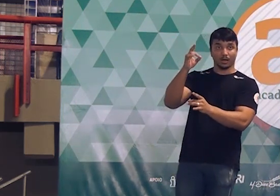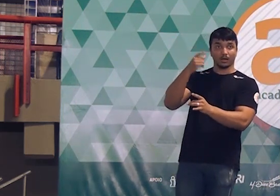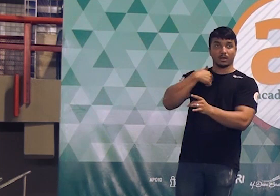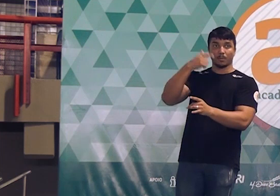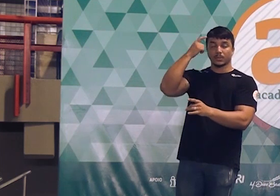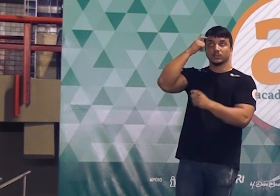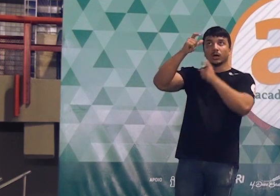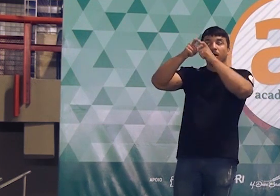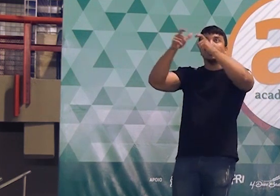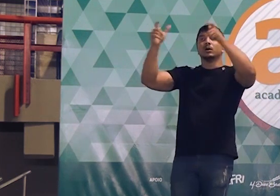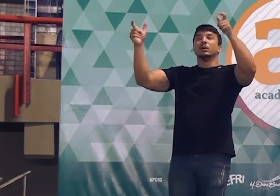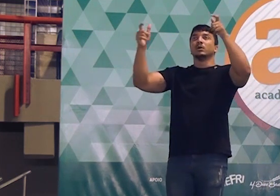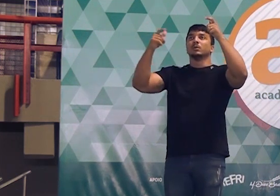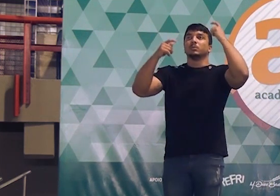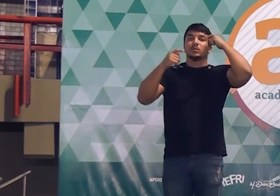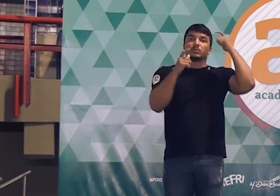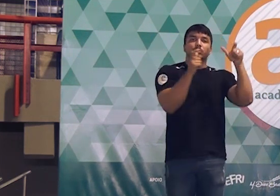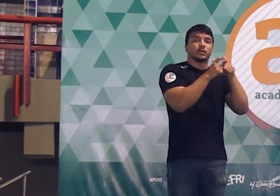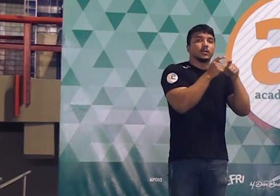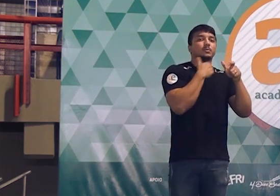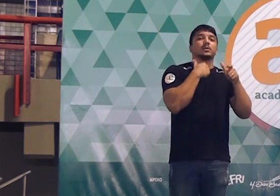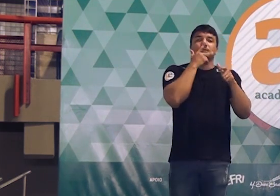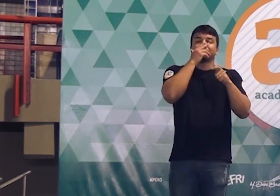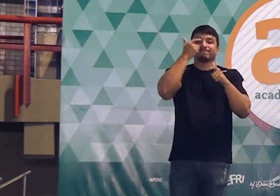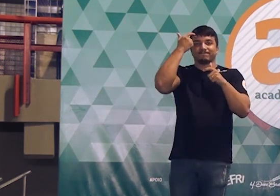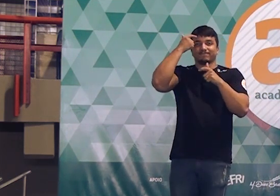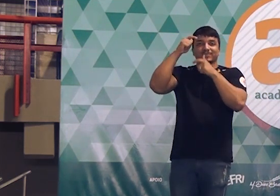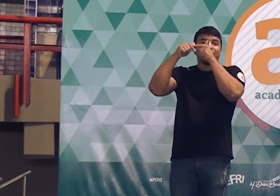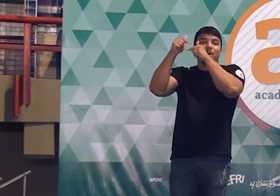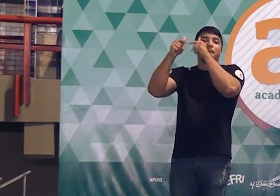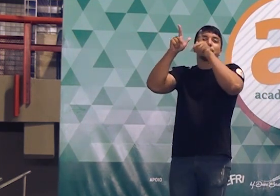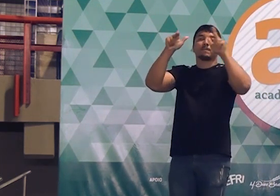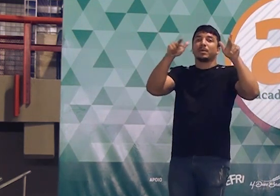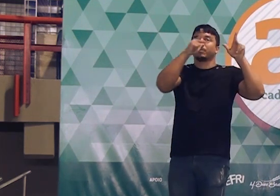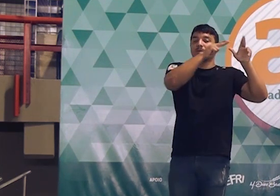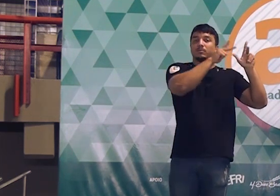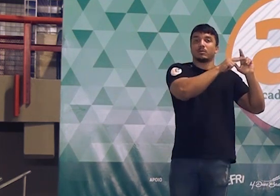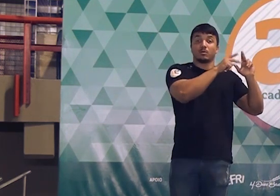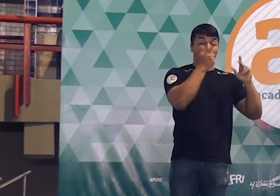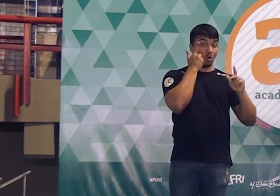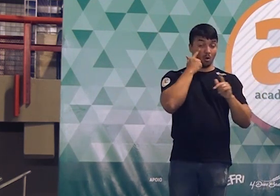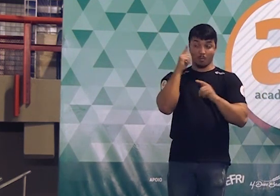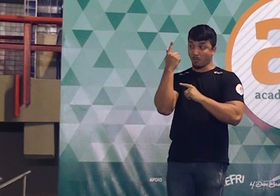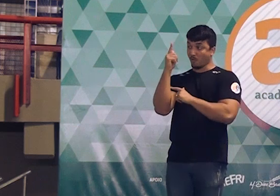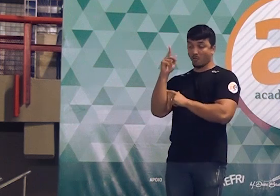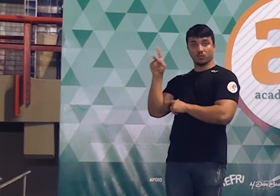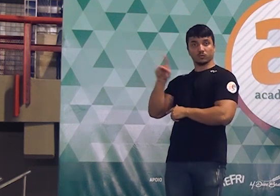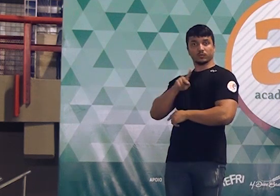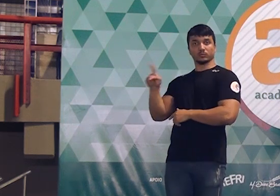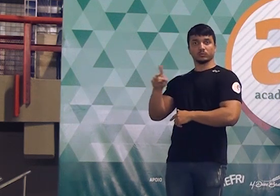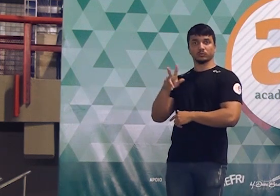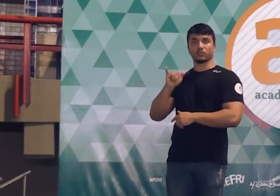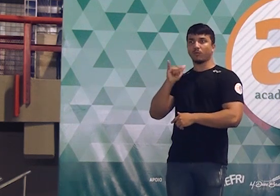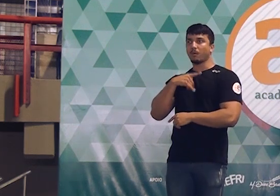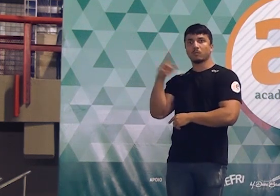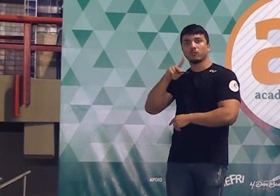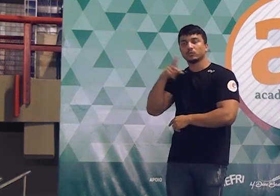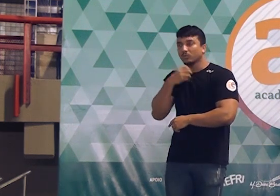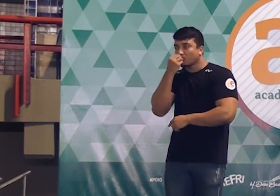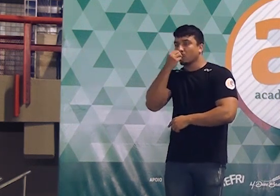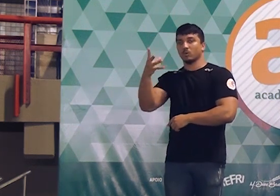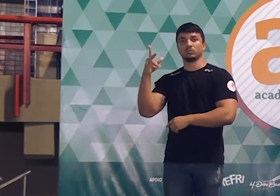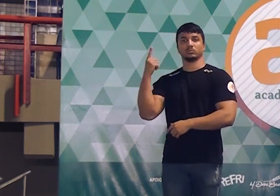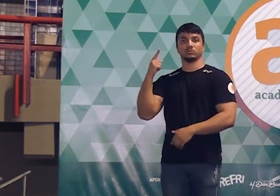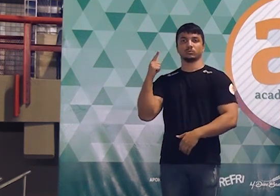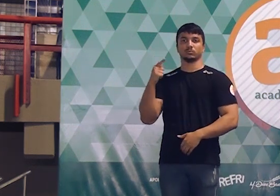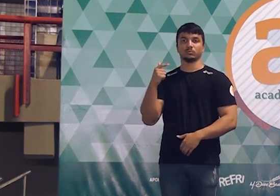pensar pequeno dá o mesmo trabalho. E eu disse, eu vou ser professor de geografia, E eu vou ser muito bom professor de geografia.